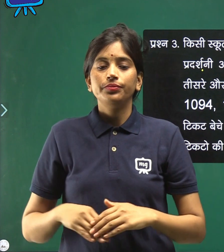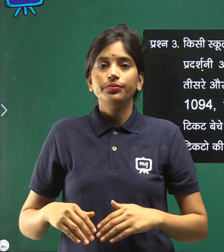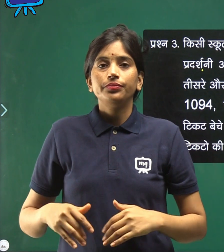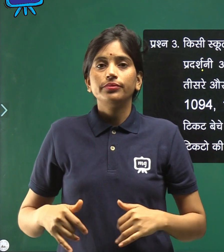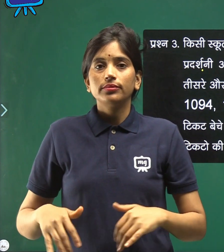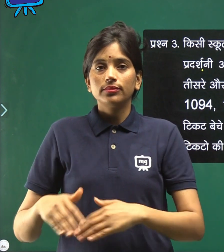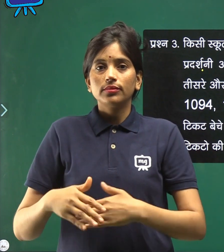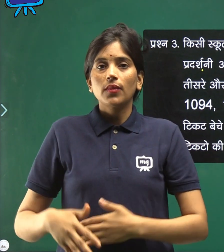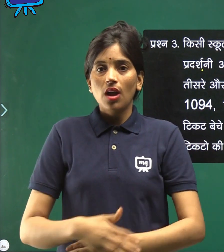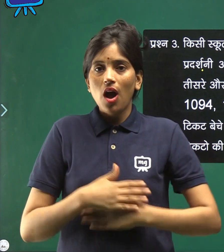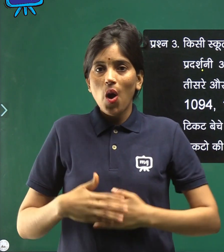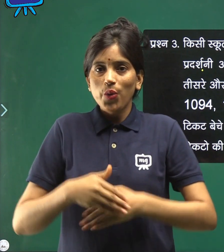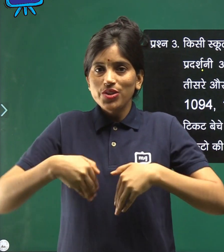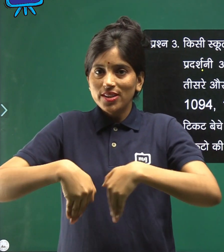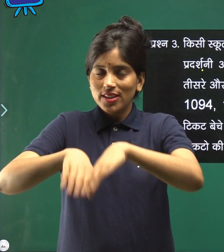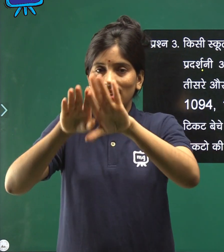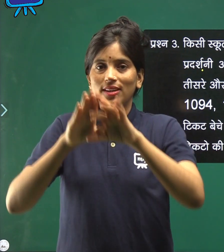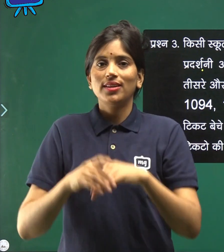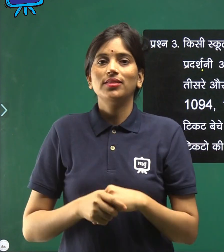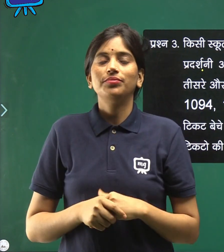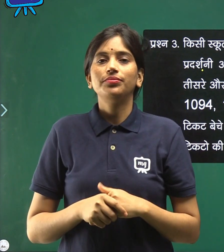आयोजित की गई।